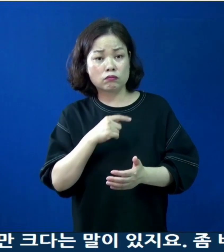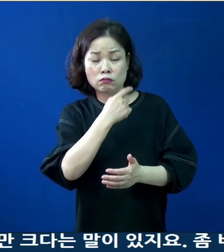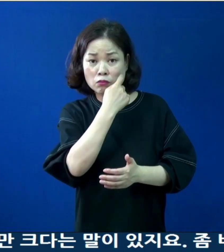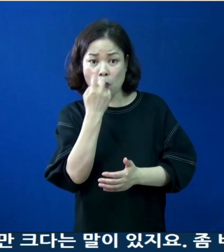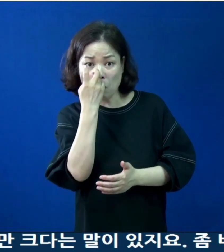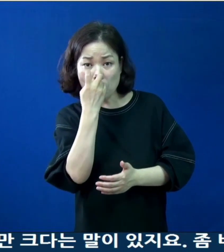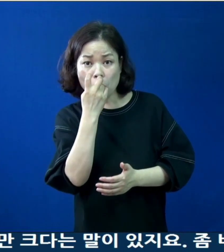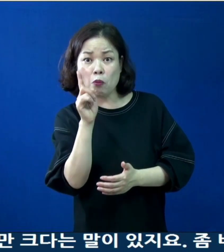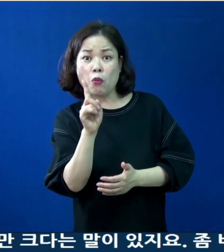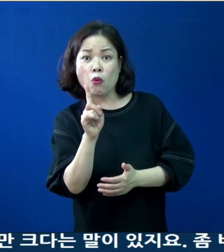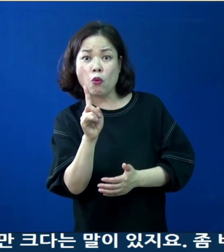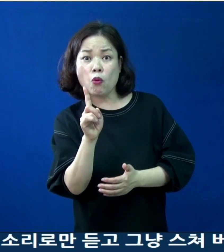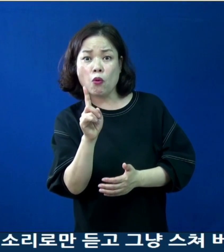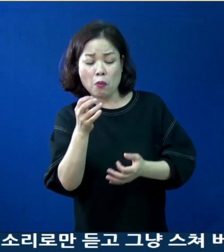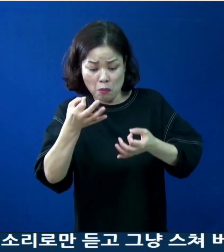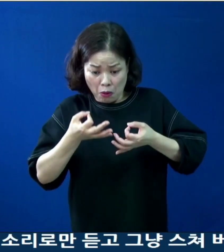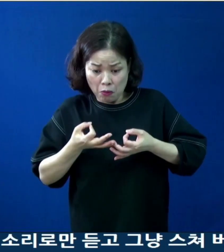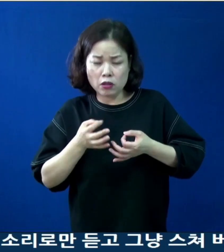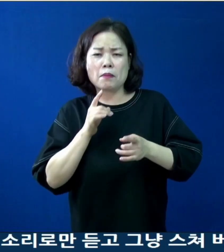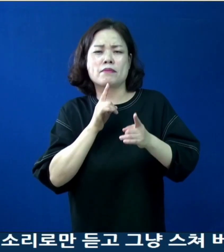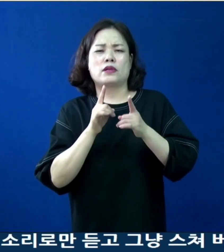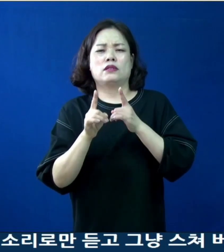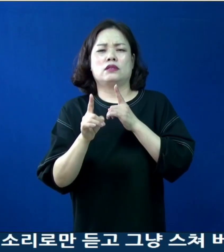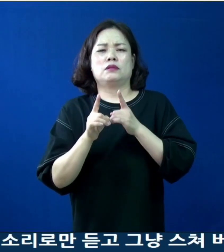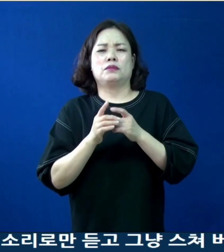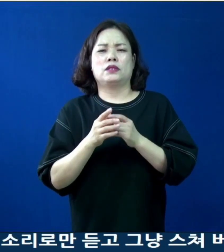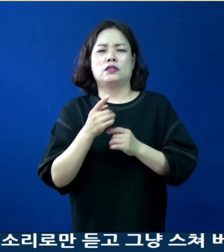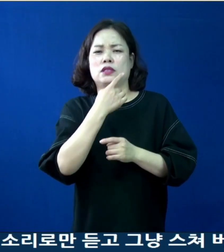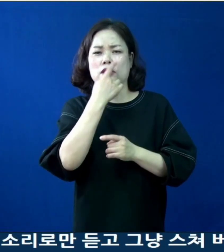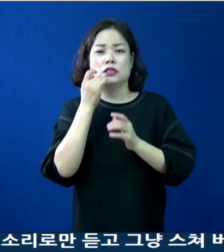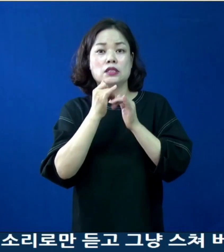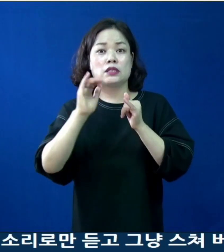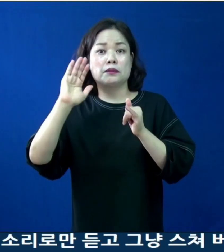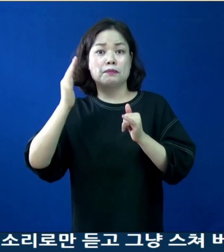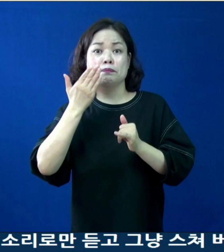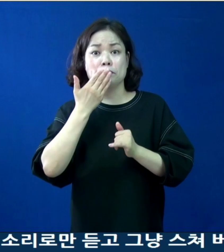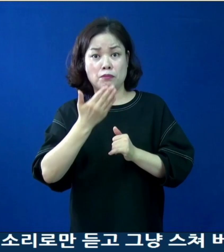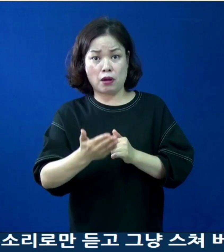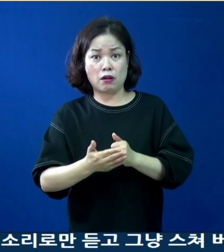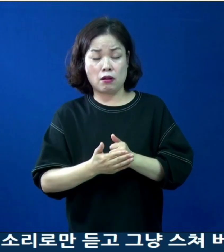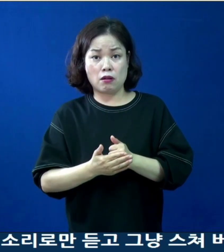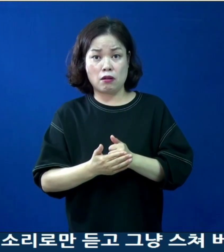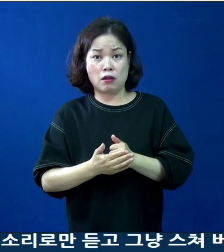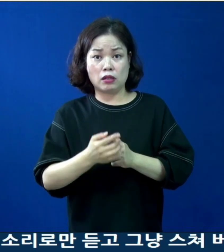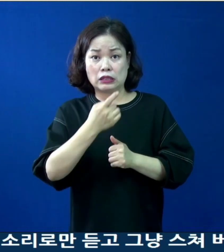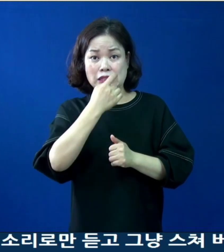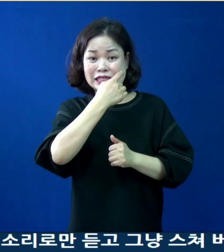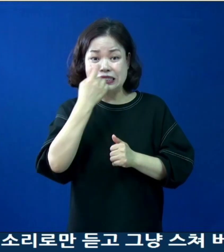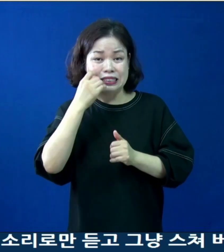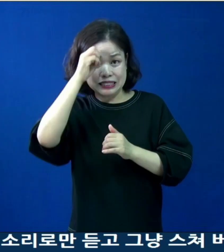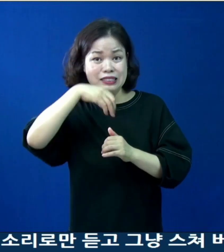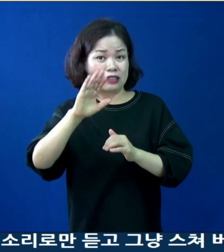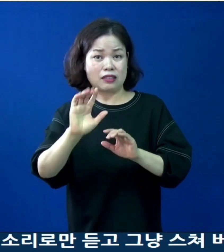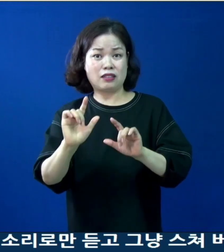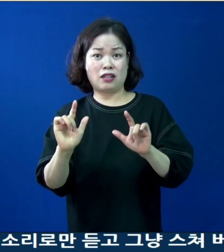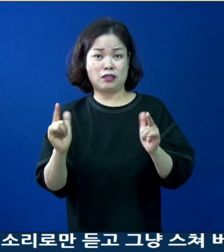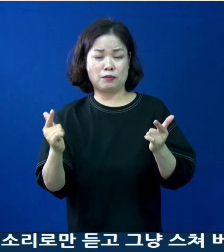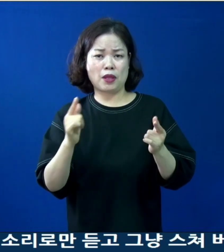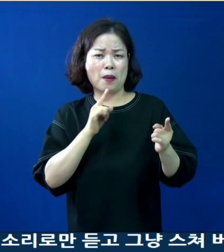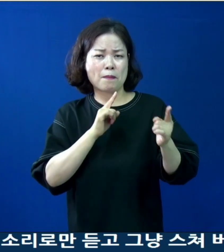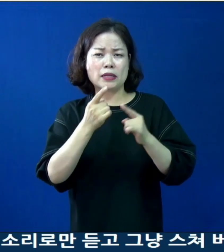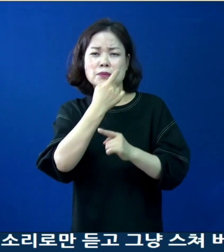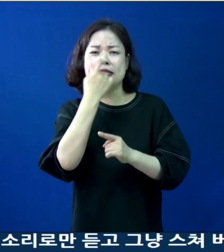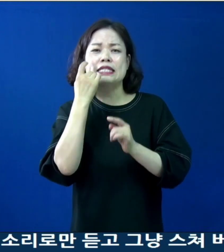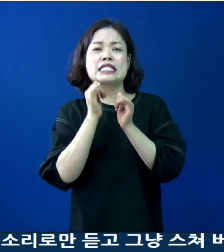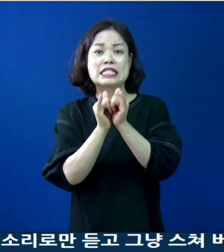검증해야 뭐가 될 수 있습니까? 말씀의 증인이 될 수 있습니다. 여러분, 증인은 그냥 되는 게 아닙니다. 말씀의